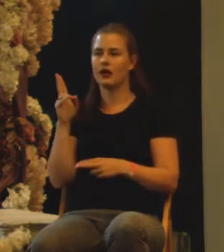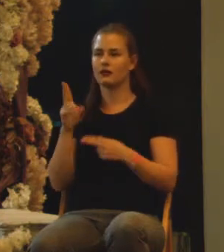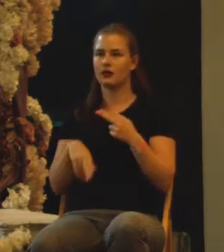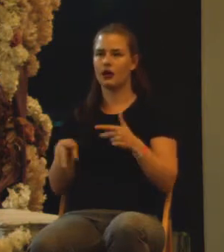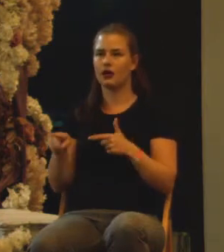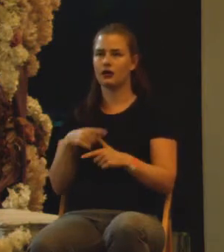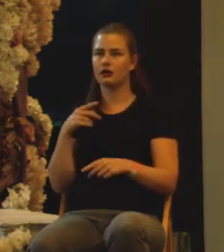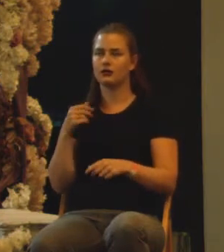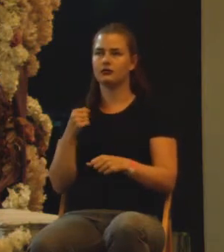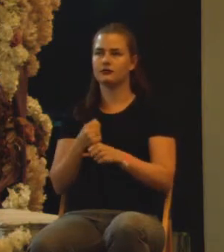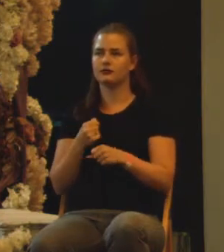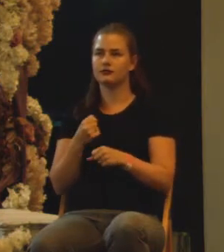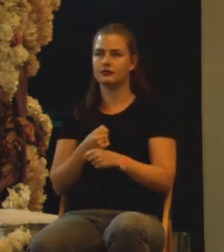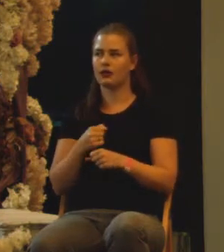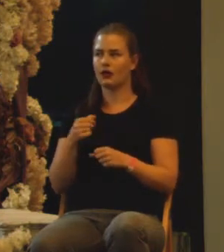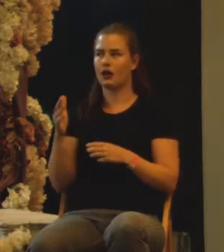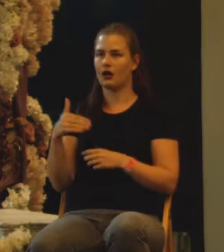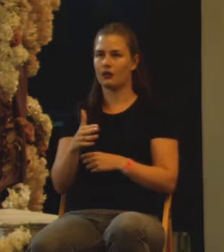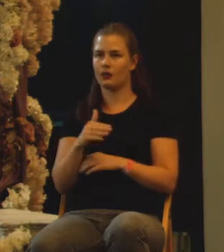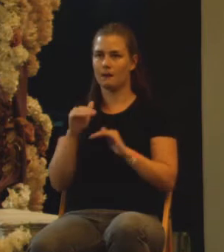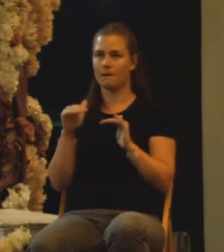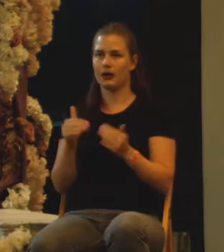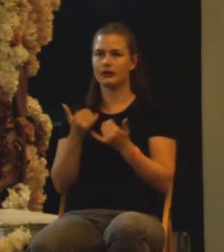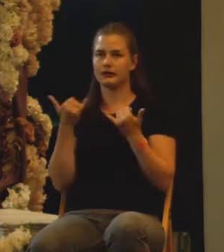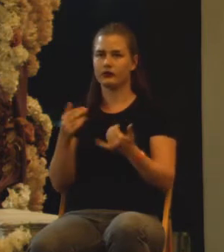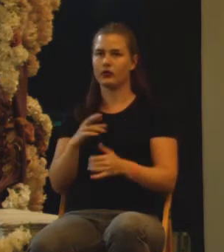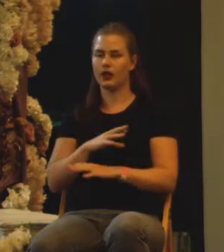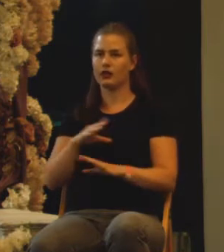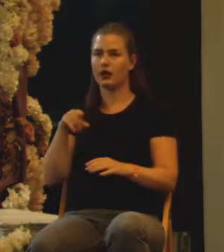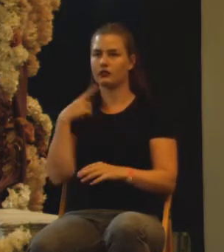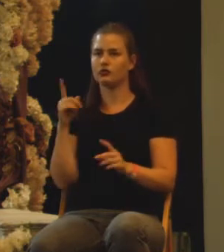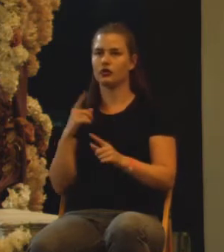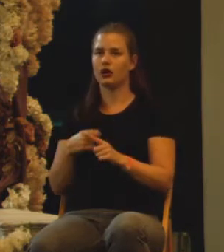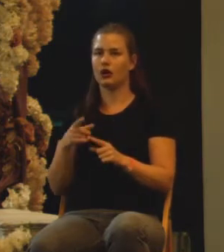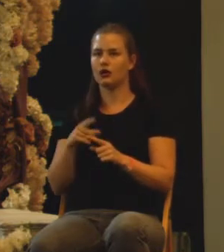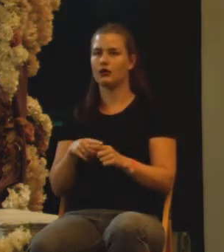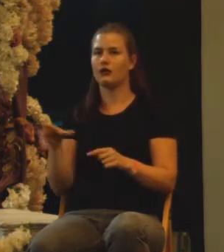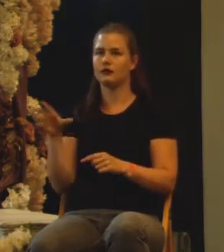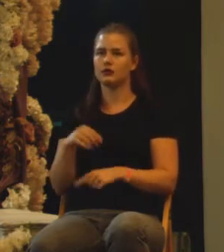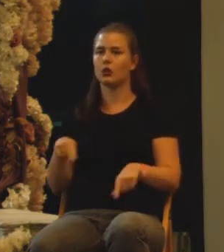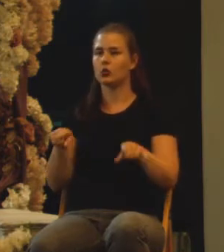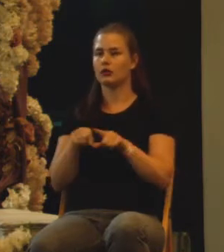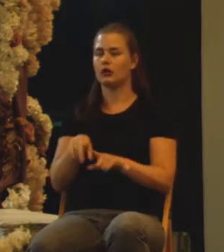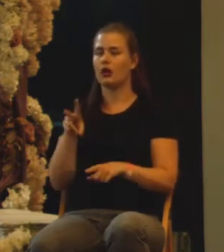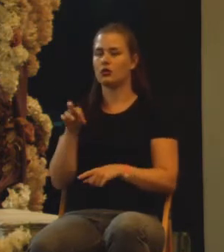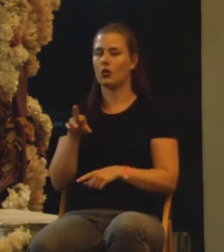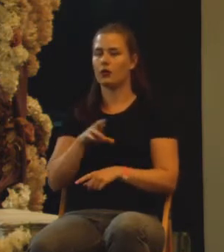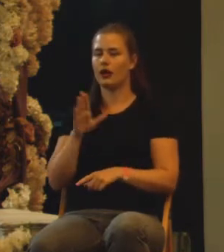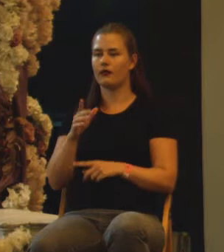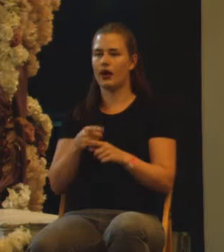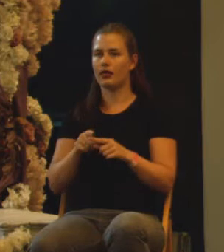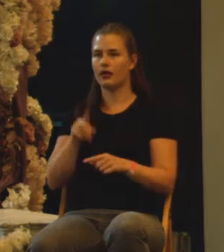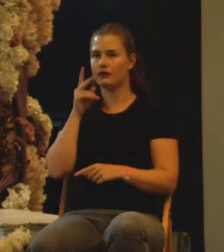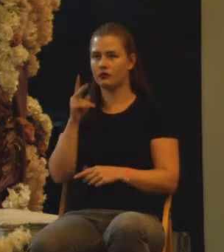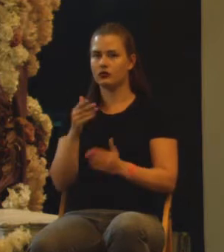заканчивалось. Или чистили рыбку, маленькую рыбку. Сегодня я не говорю, что это, ну, как бы все так, но я в этом вижу именно